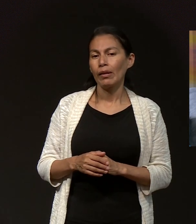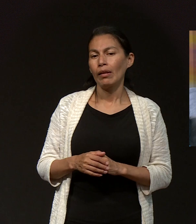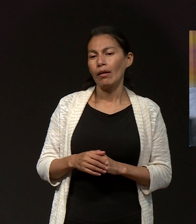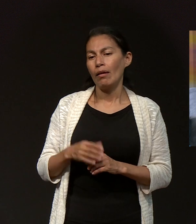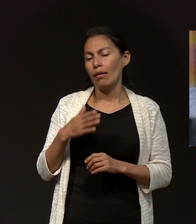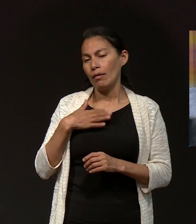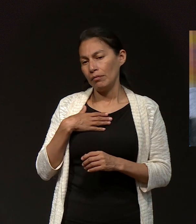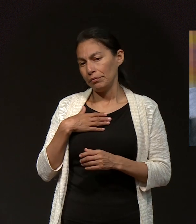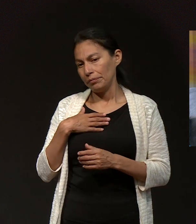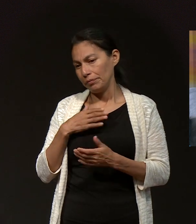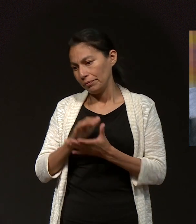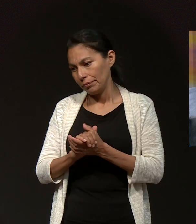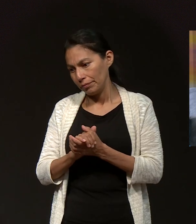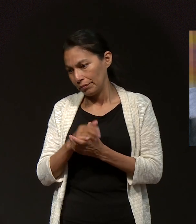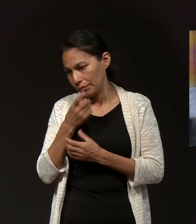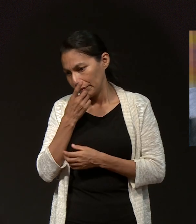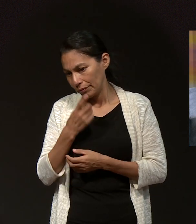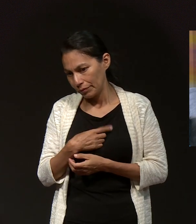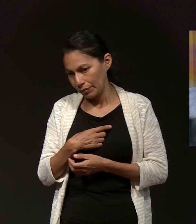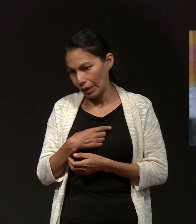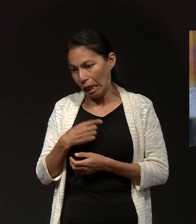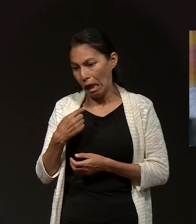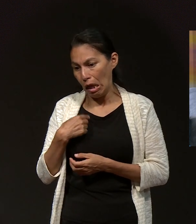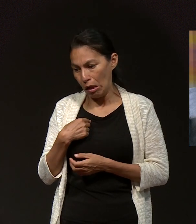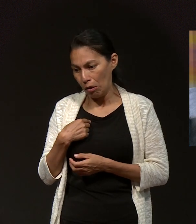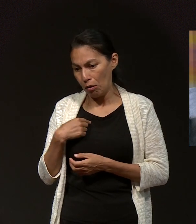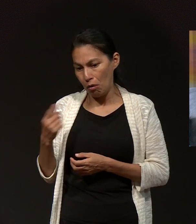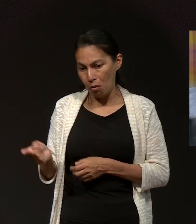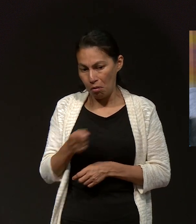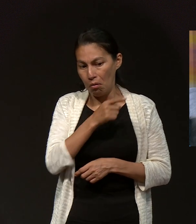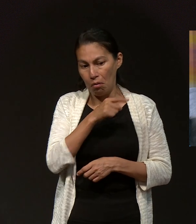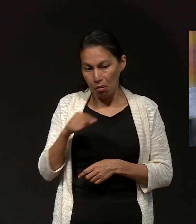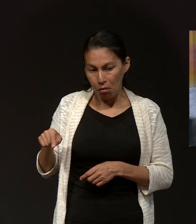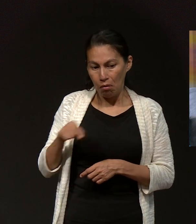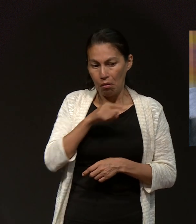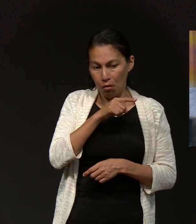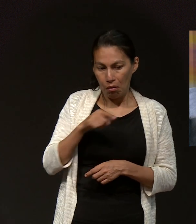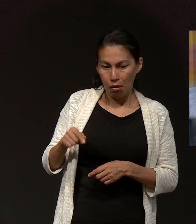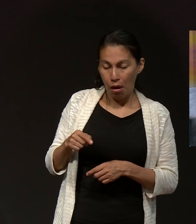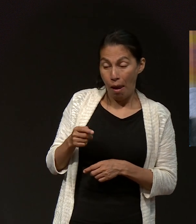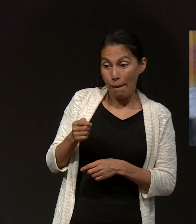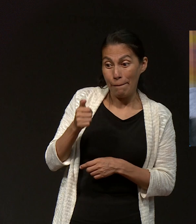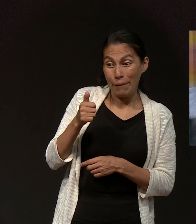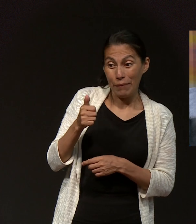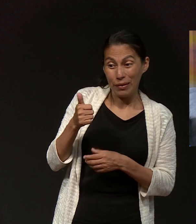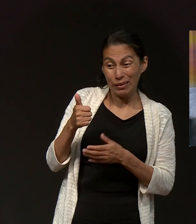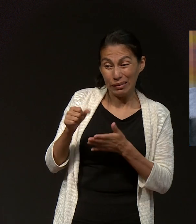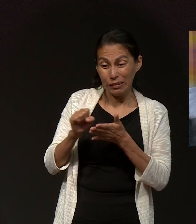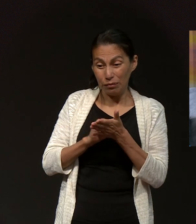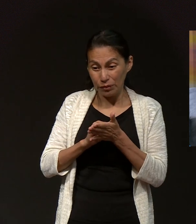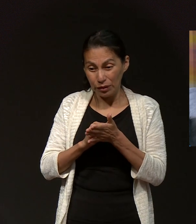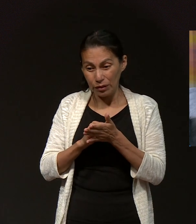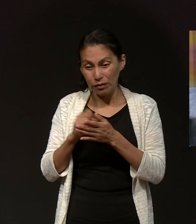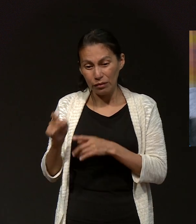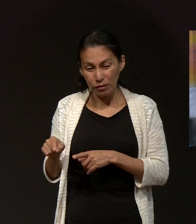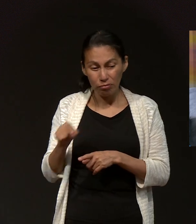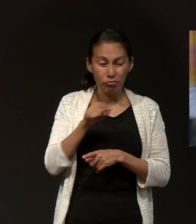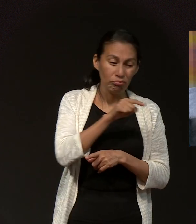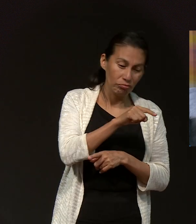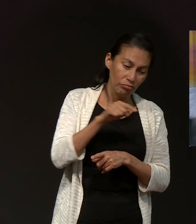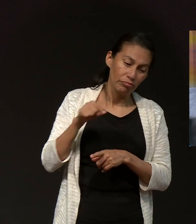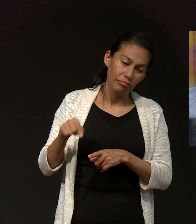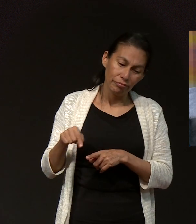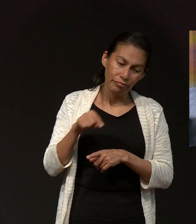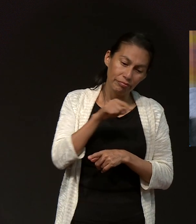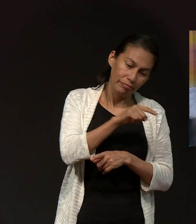Entonces, él me dice, oye, mira, he estado yendo y viniendo cuando iniciamos el proyecto, el primer semestre, pues, estuvo yendo y